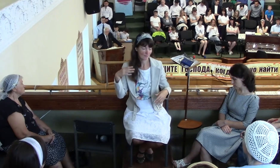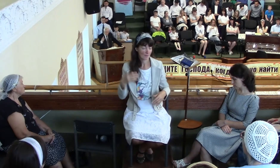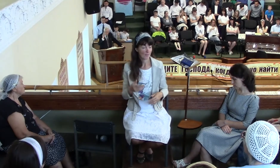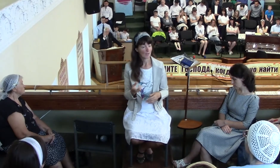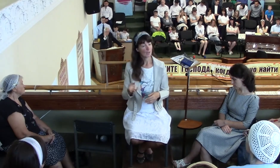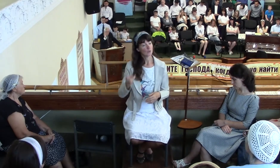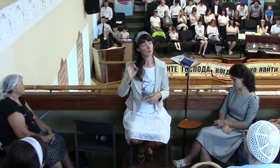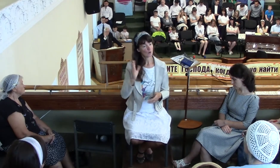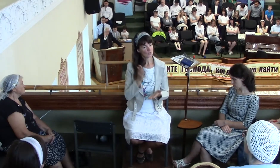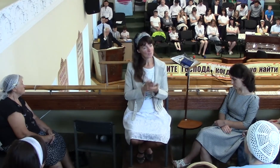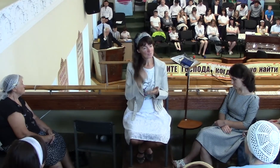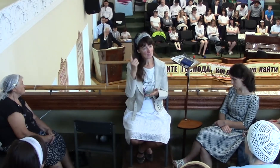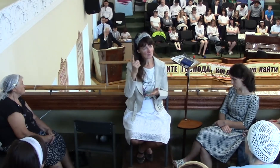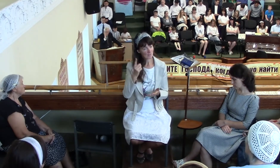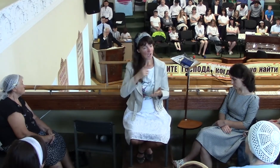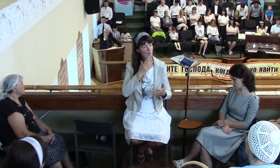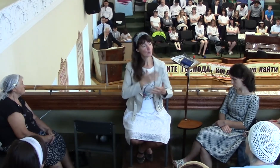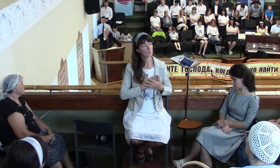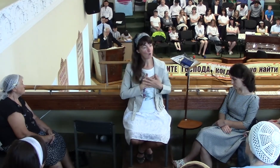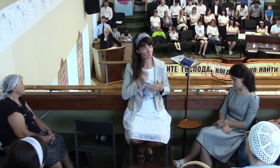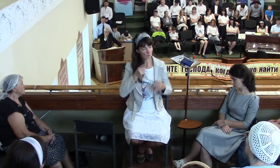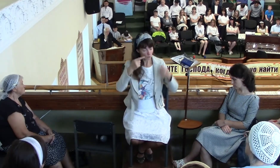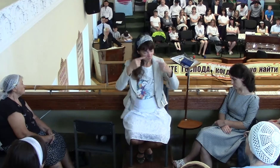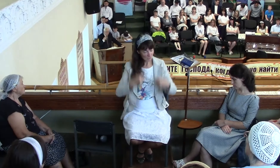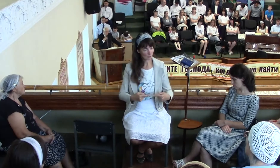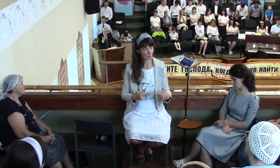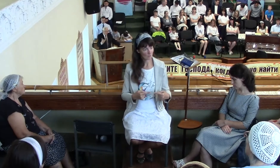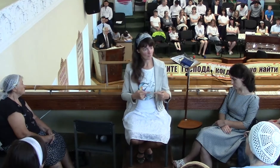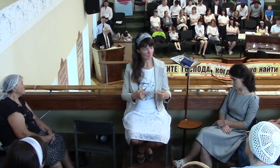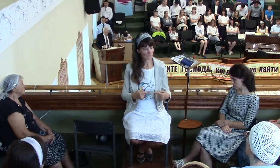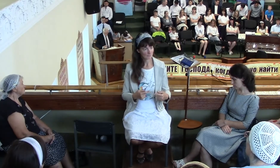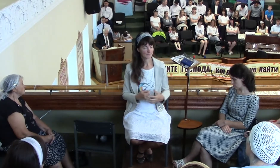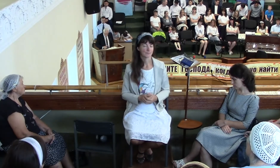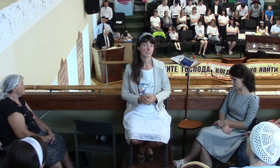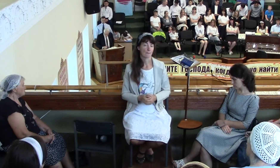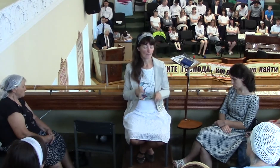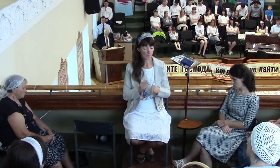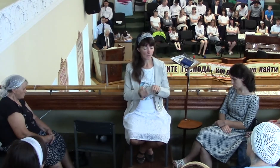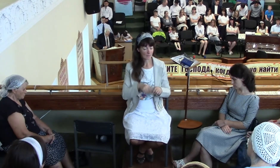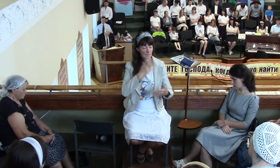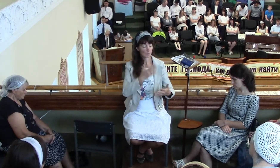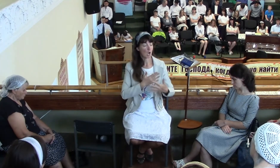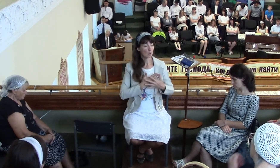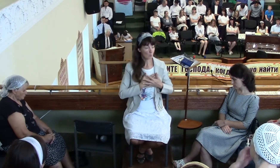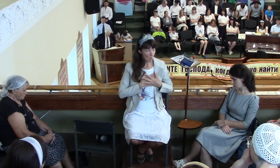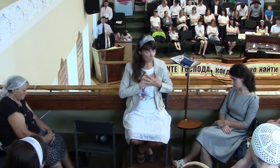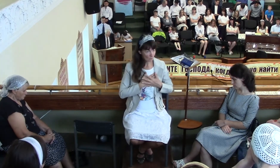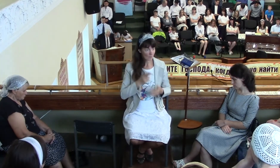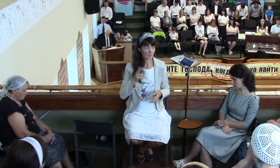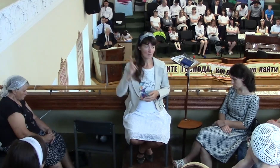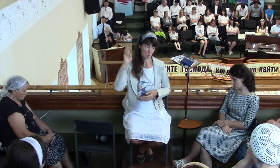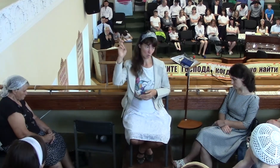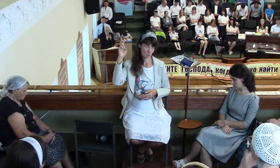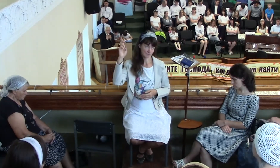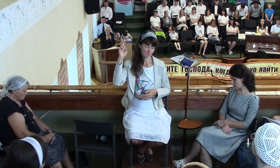любить. Но есть одна любовь, которая достойна. Это первая наибольшая. Давайте проверим себя любовь к Богу. И